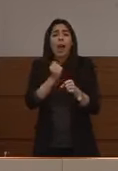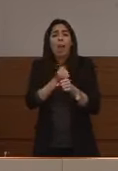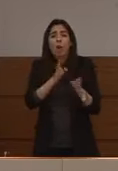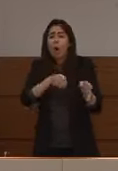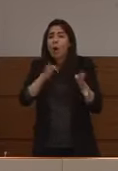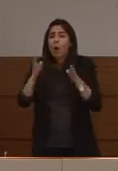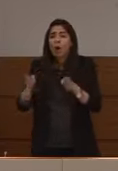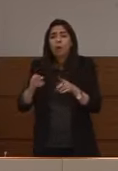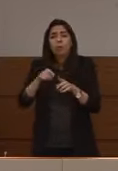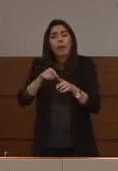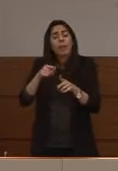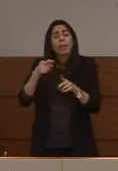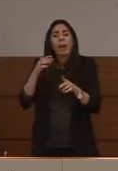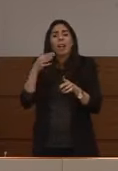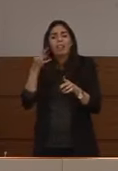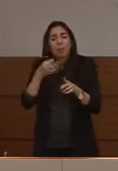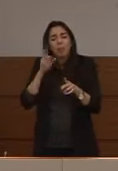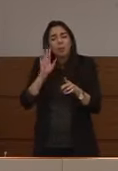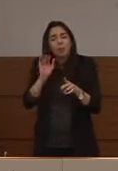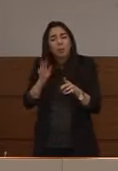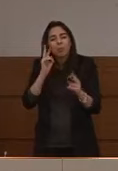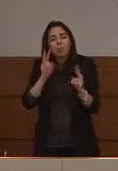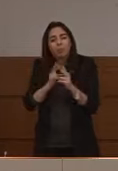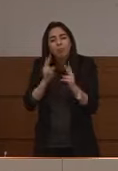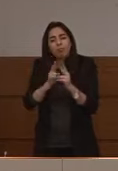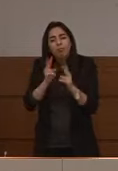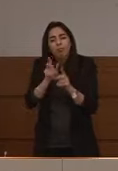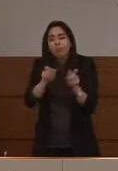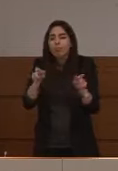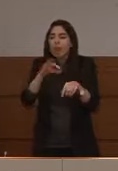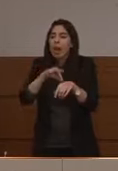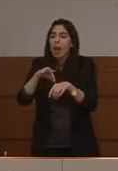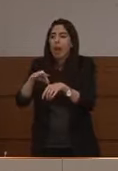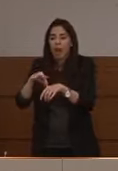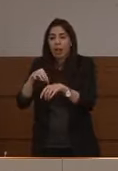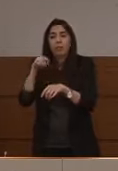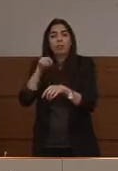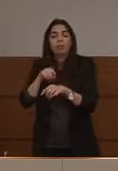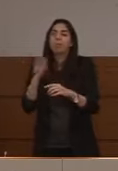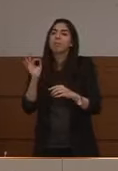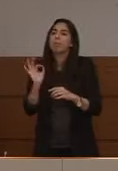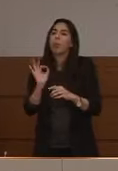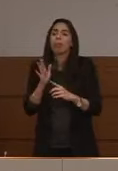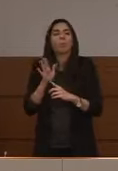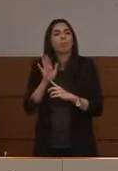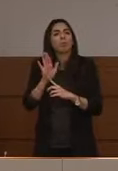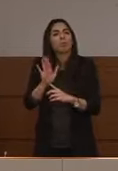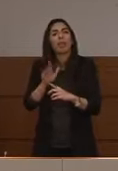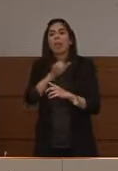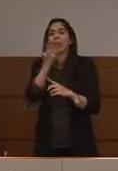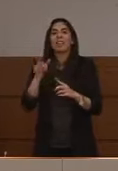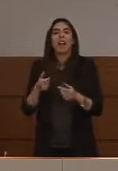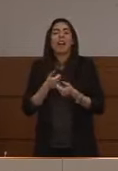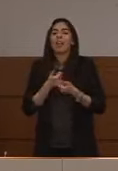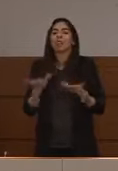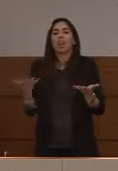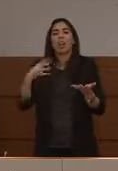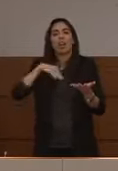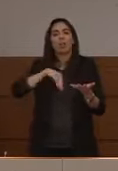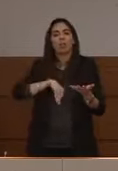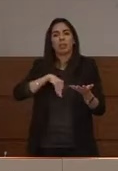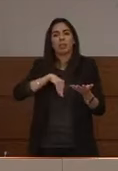malati sono un esempio straordinario di generosità di questo paese qualcuno